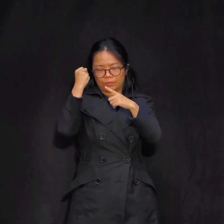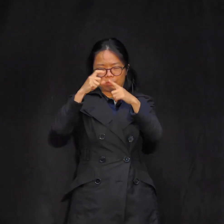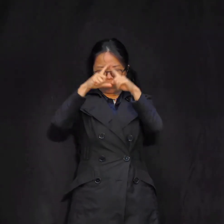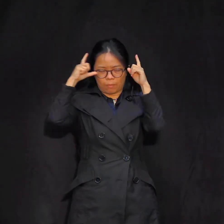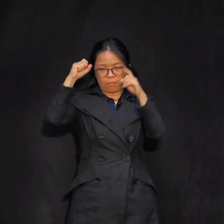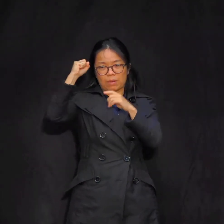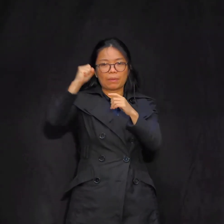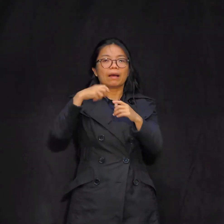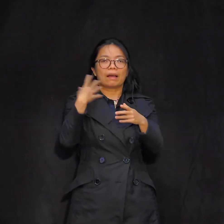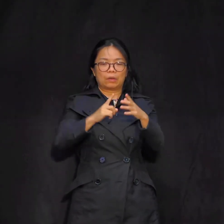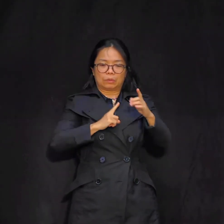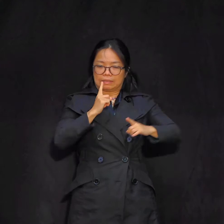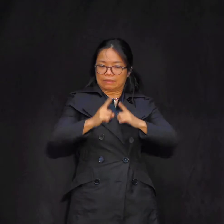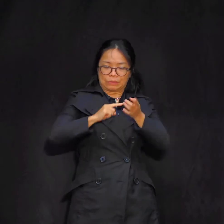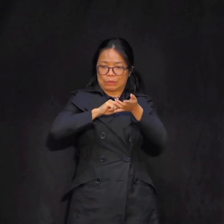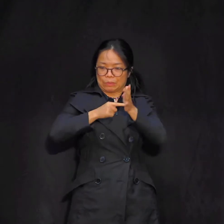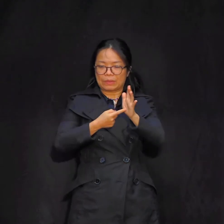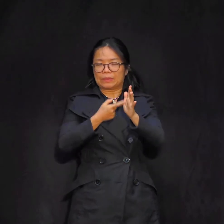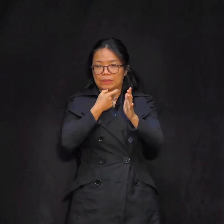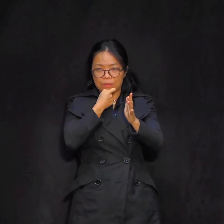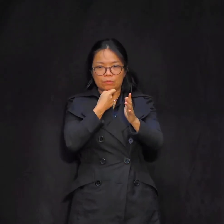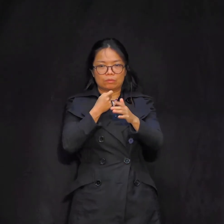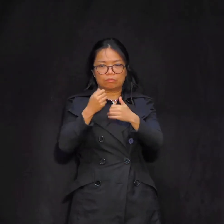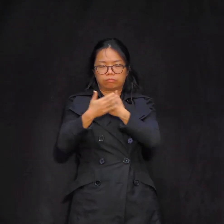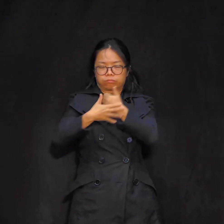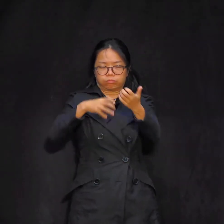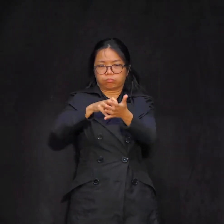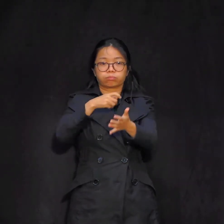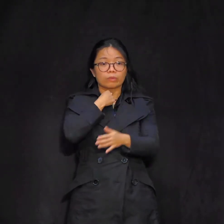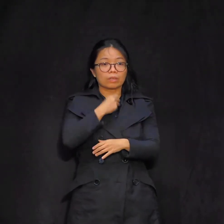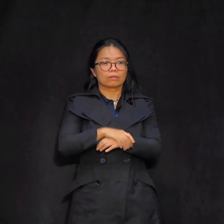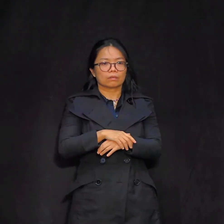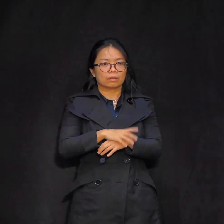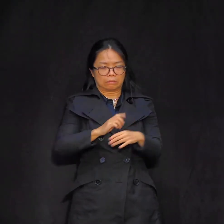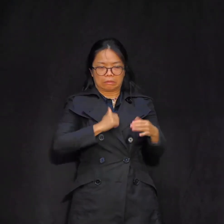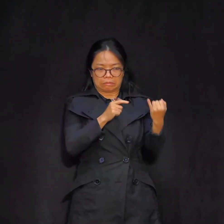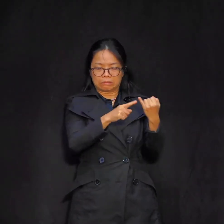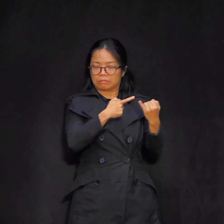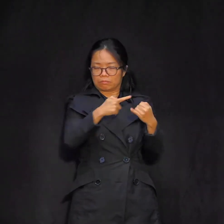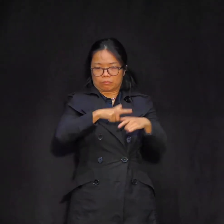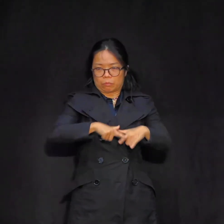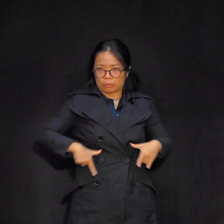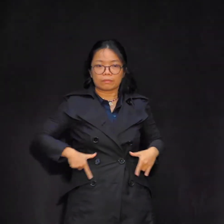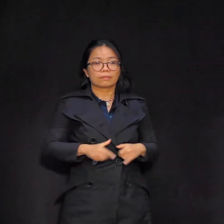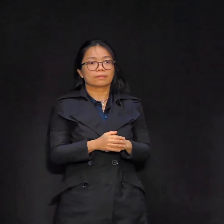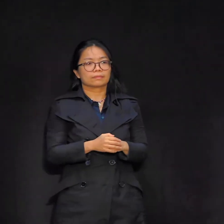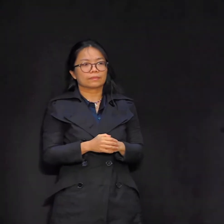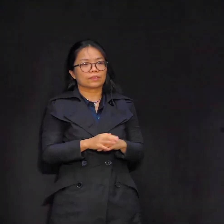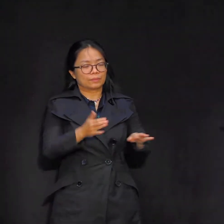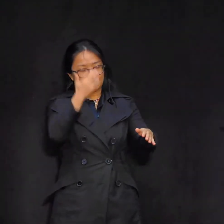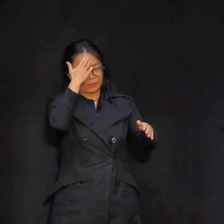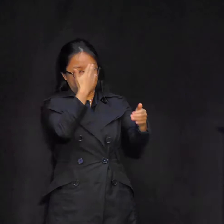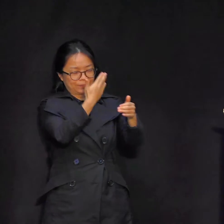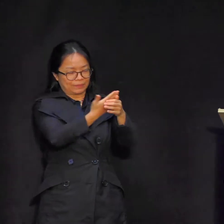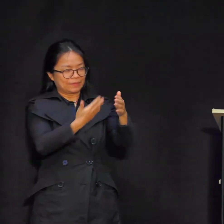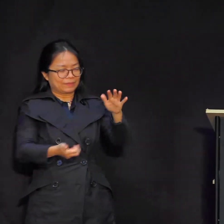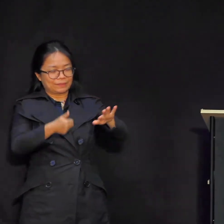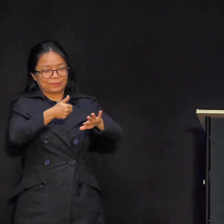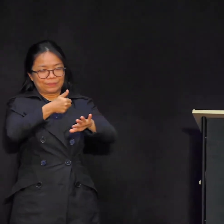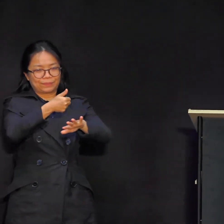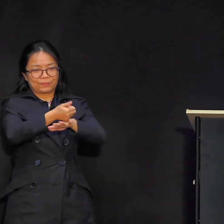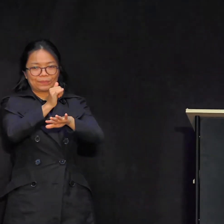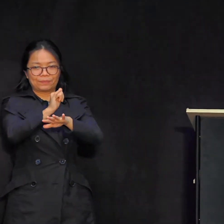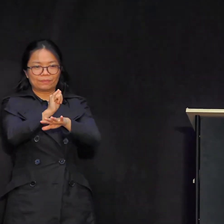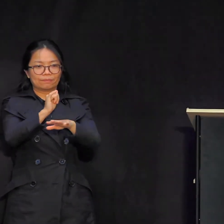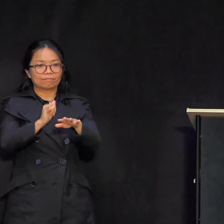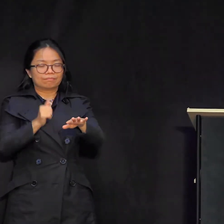由表达的意愿，可以说是非常勇敢的一个灵魂。我们现在请萧沃婷